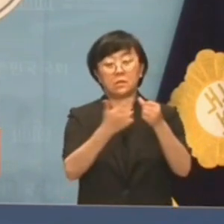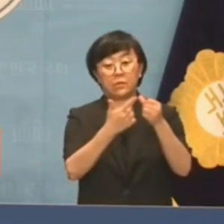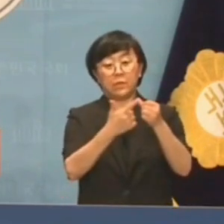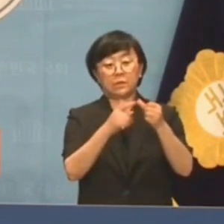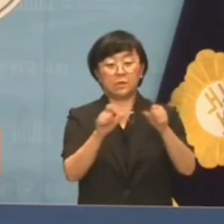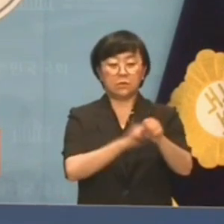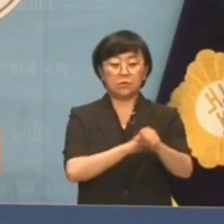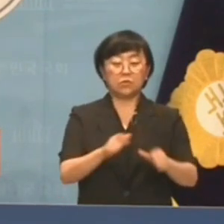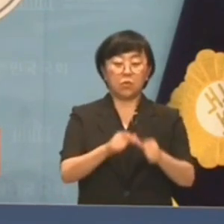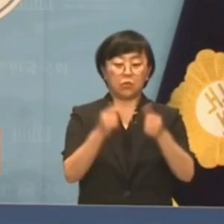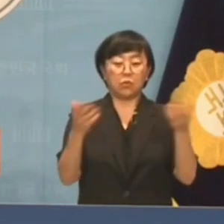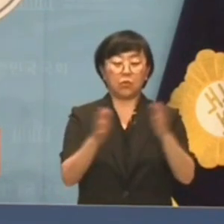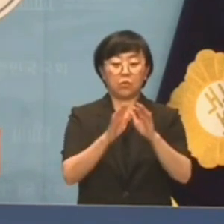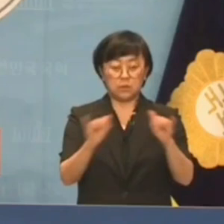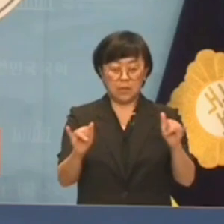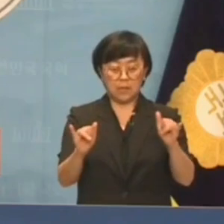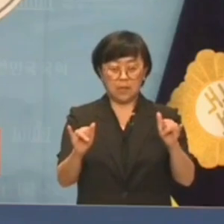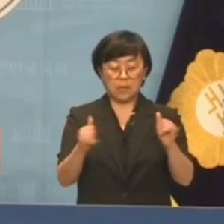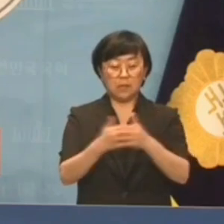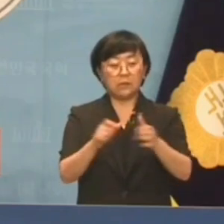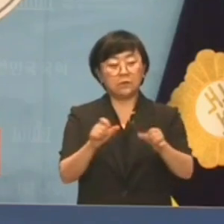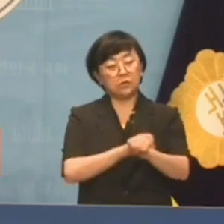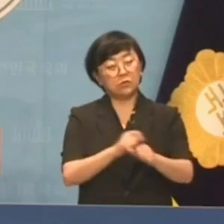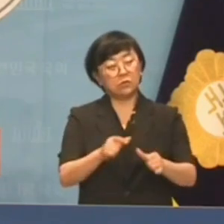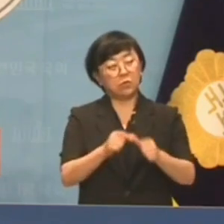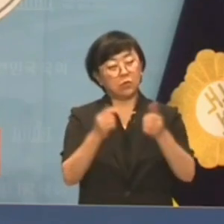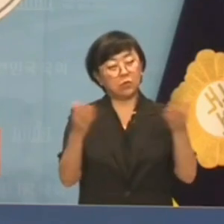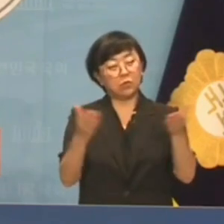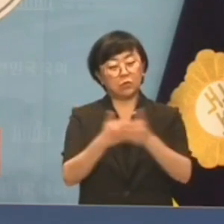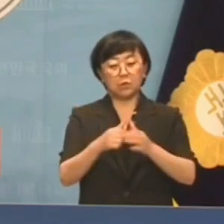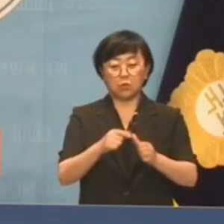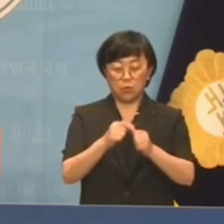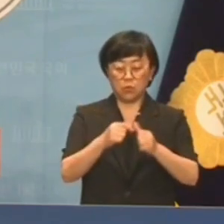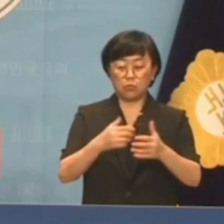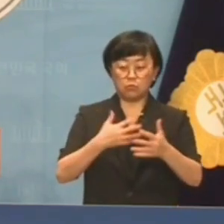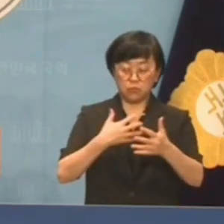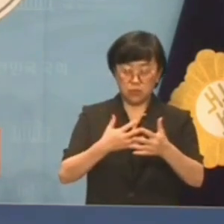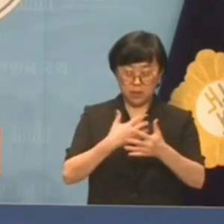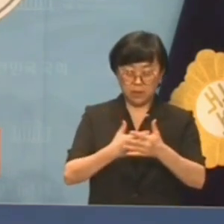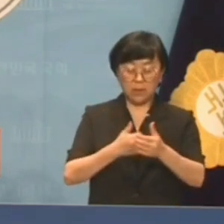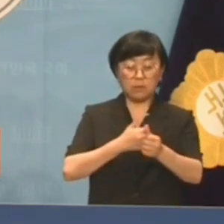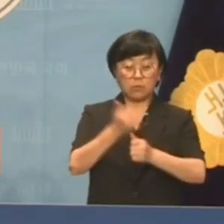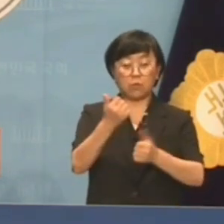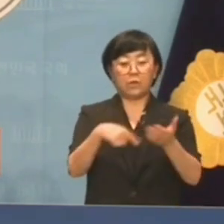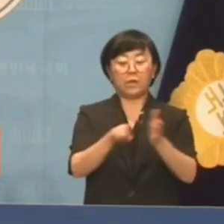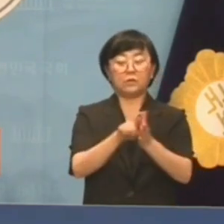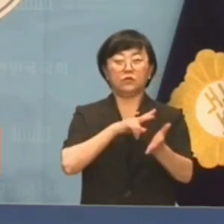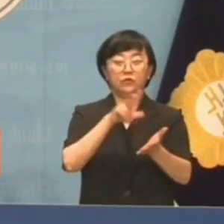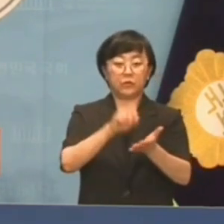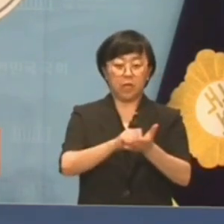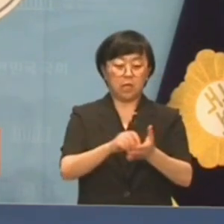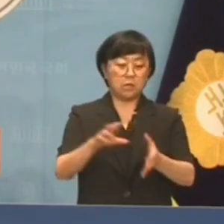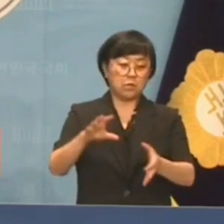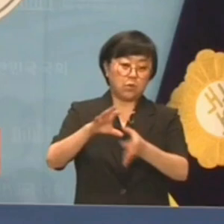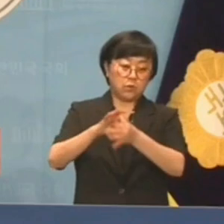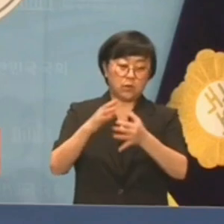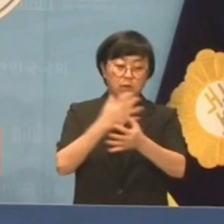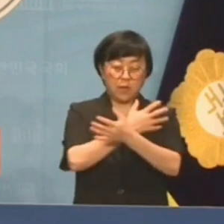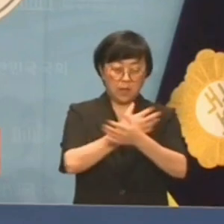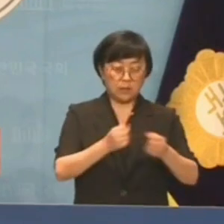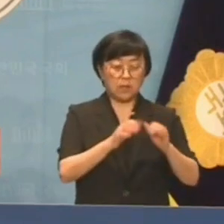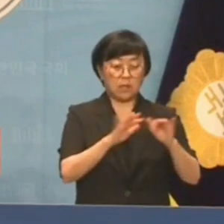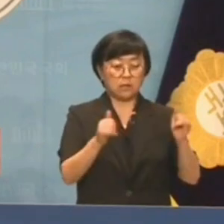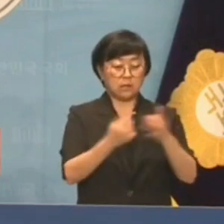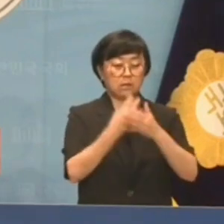번째로 특수고용노동자 분야, 특수고용노동자 고용불안 위기 극복 방안을 주제로 종속적 계약관계